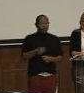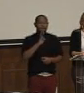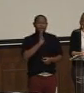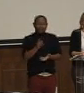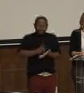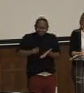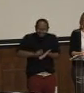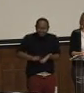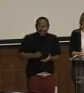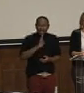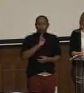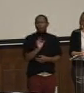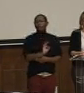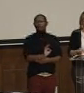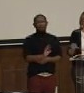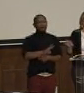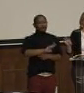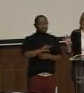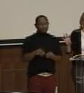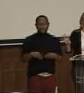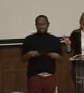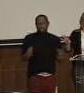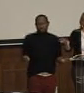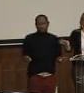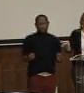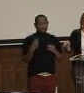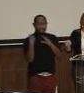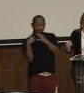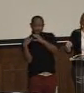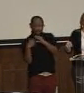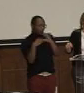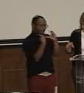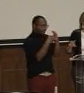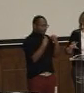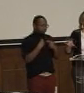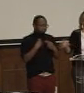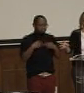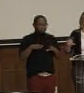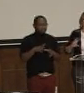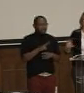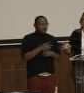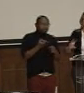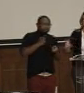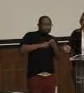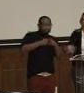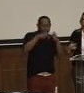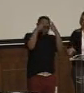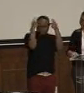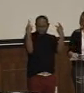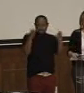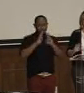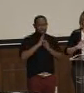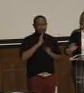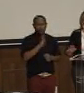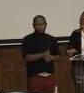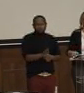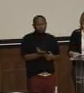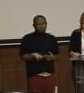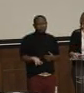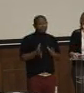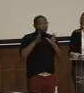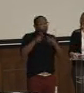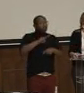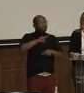Todas as questões serão enviadas para o e-mail dos candidatos, e aí fica a critério a resposta, tá? Mas todas